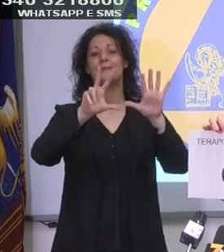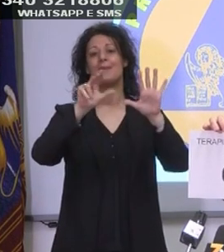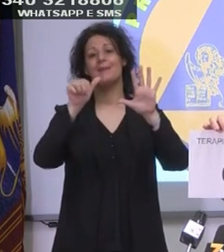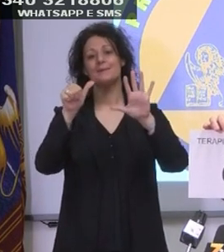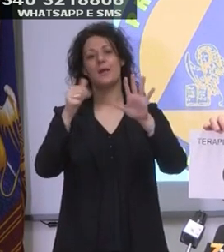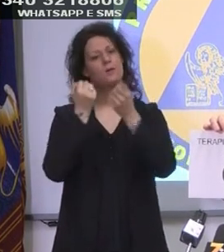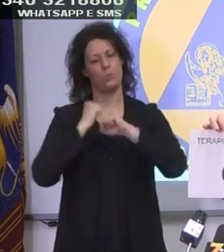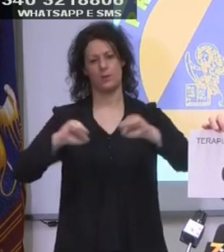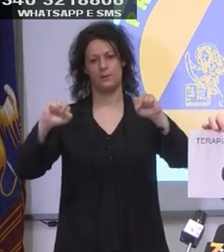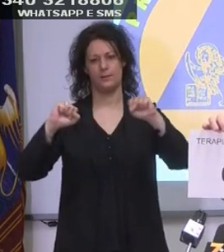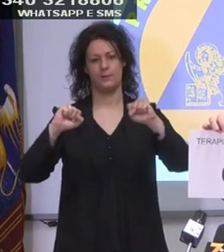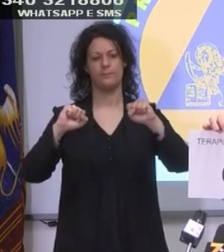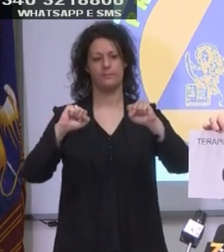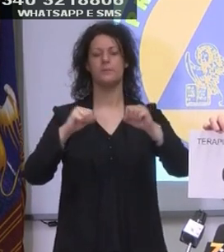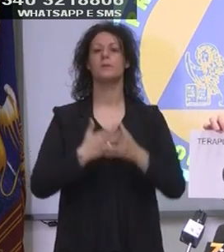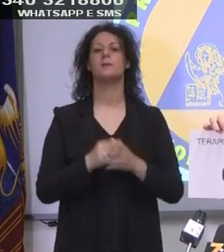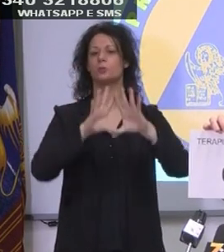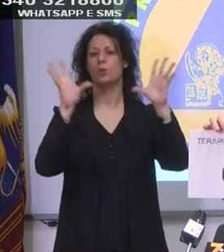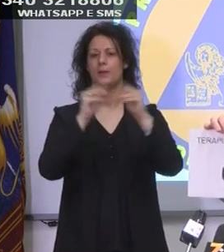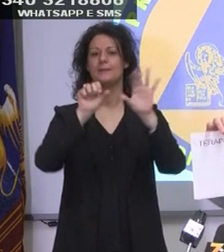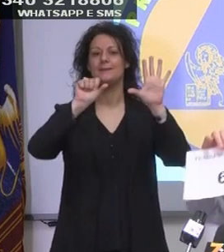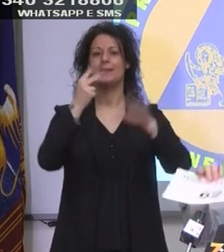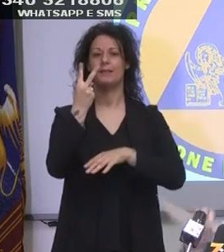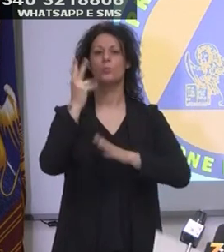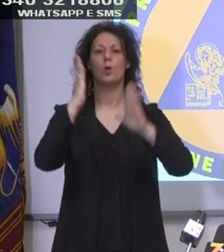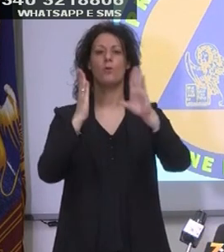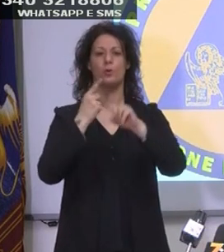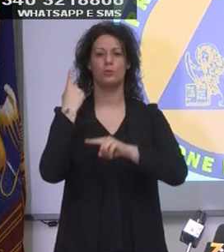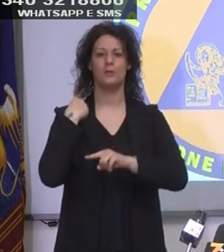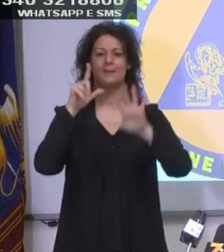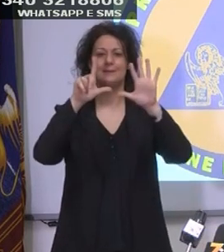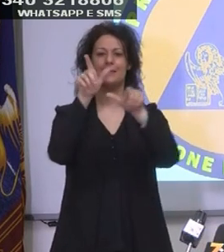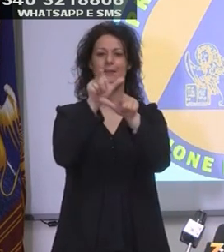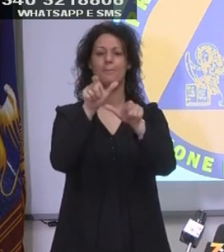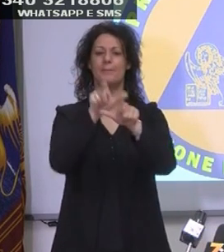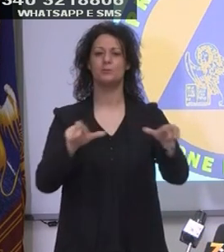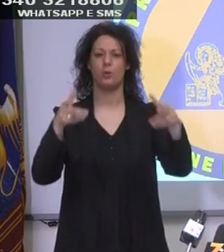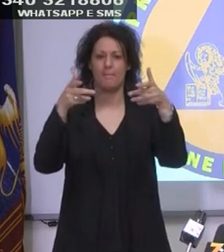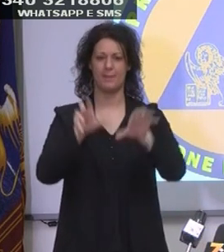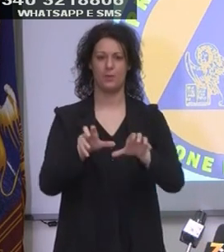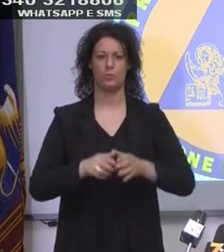36 negative, 62, meno 7. Peraltro porteremo